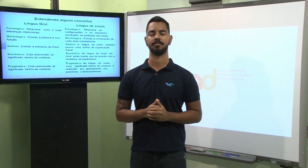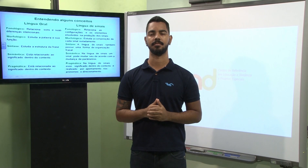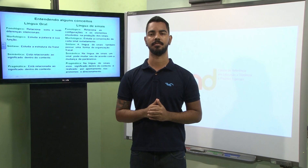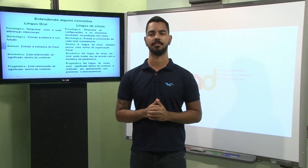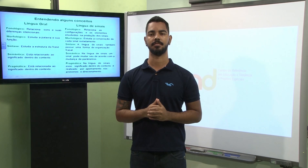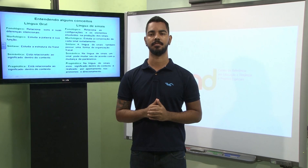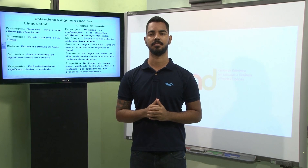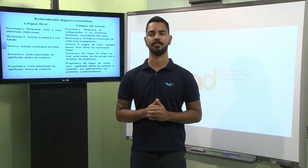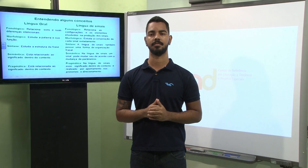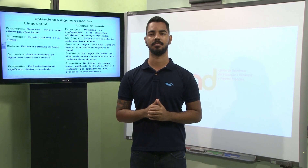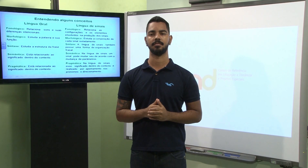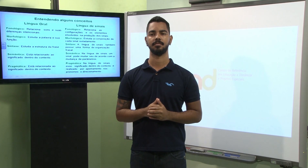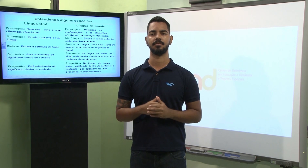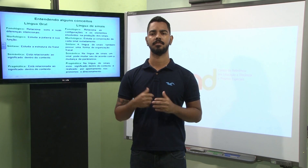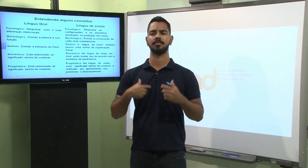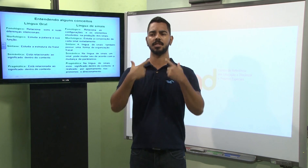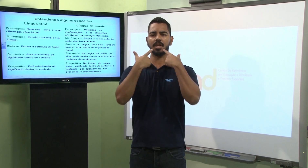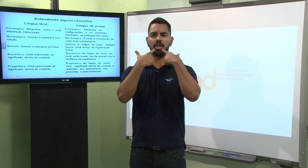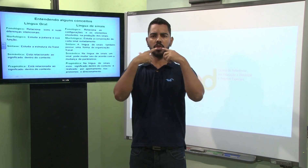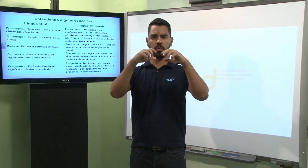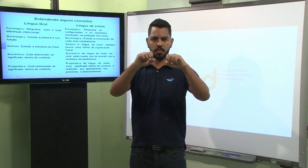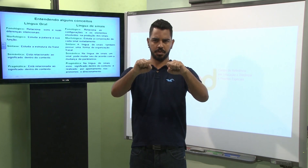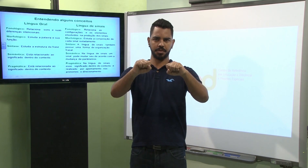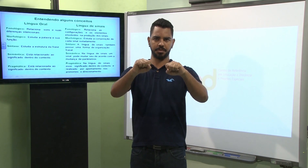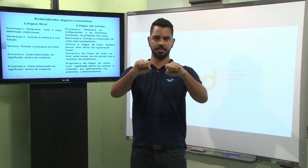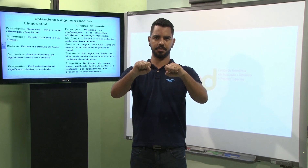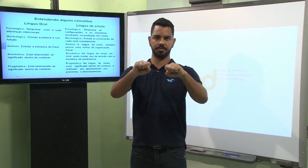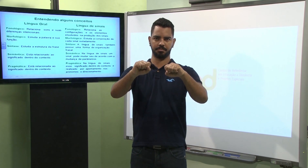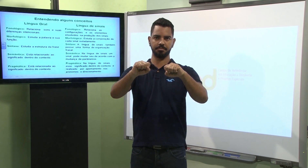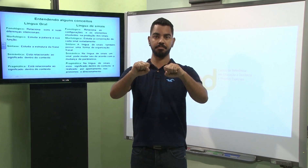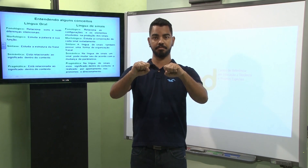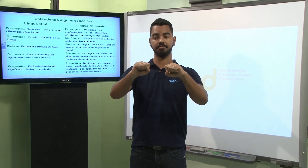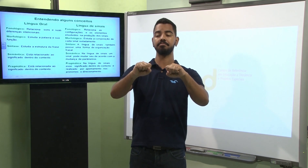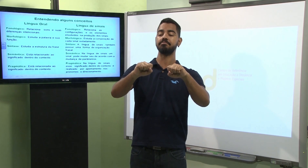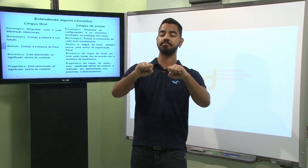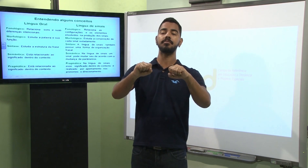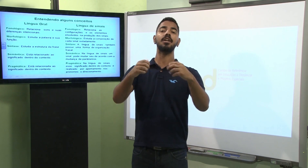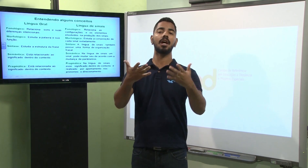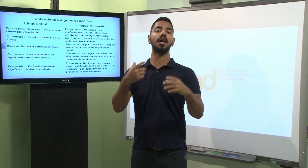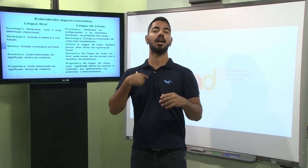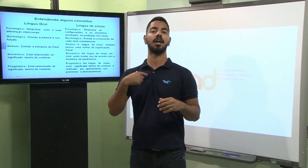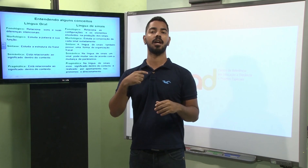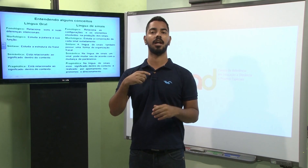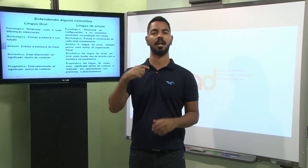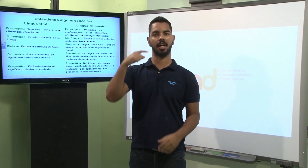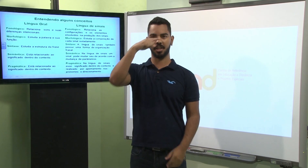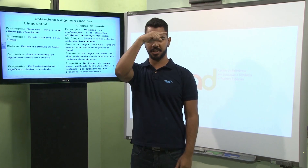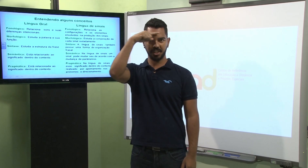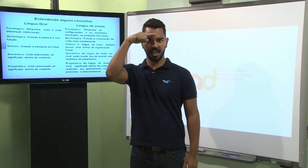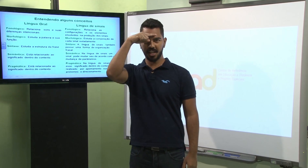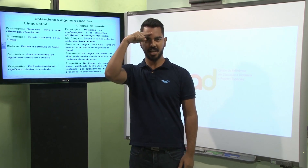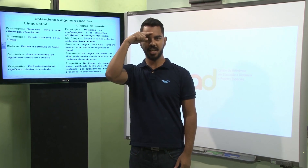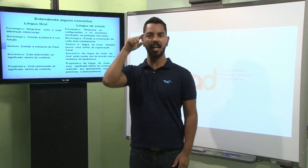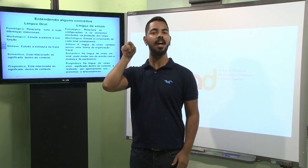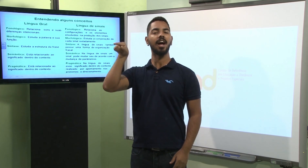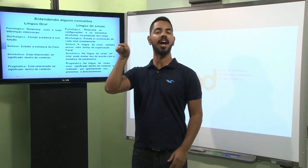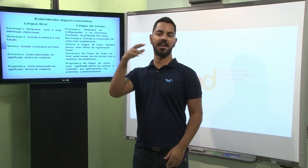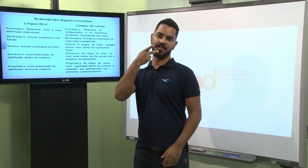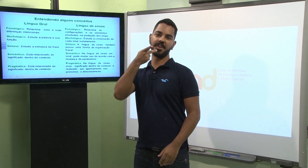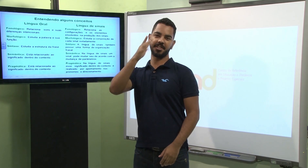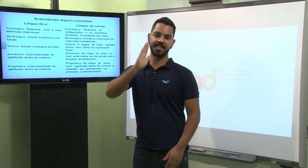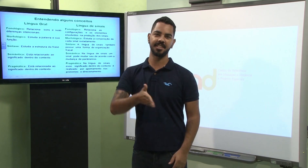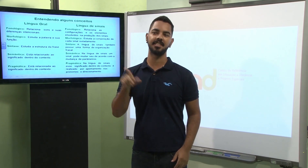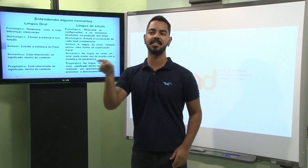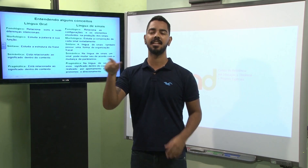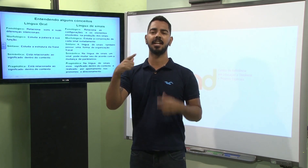Bom, linguística. Como tiveram a oportunidade de ver as aulas do professor Charlie, a linguística é a ciência que se ocupa em estudar as características